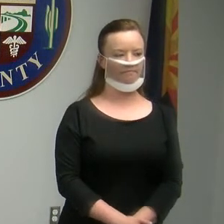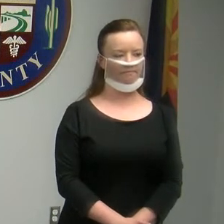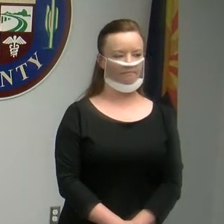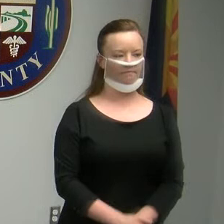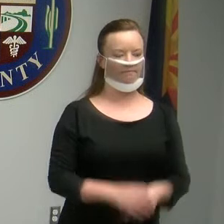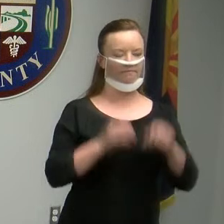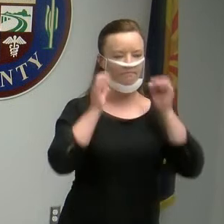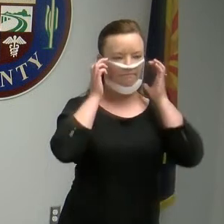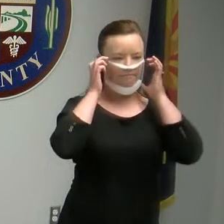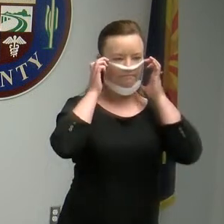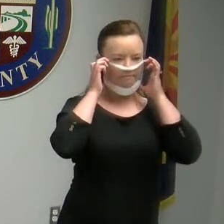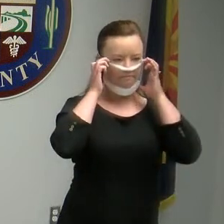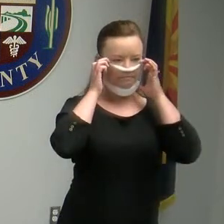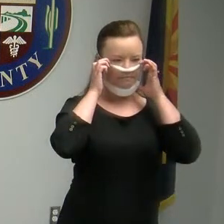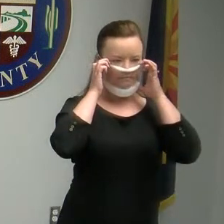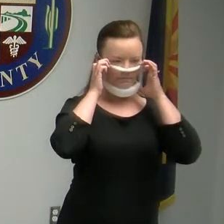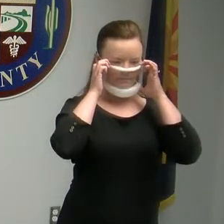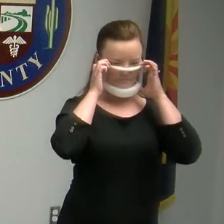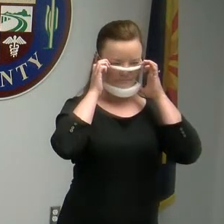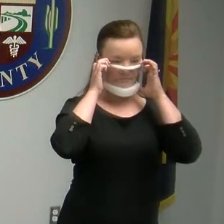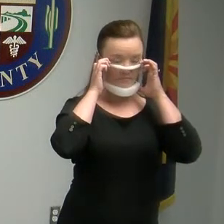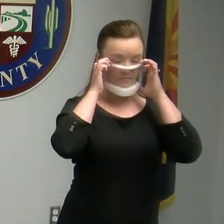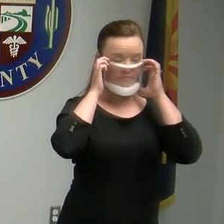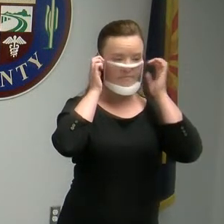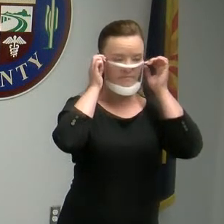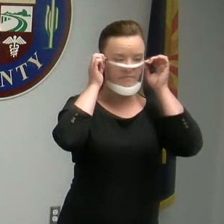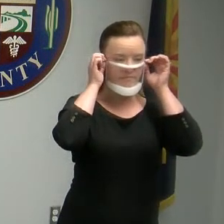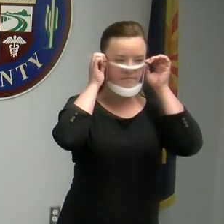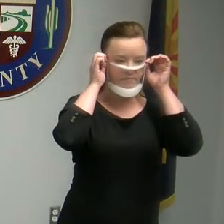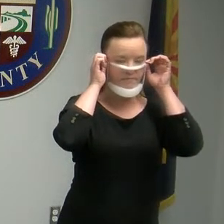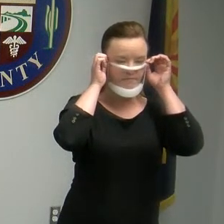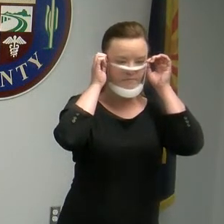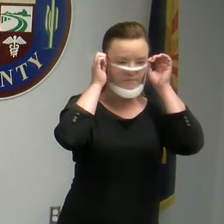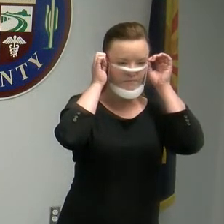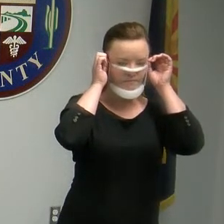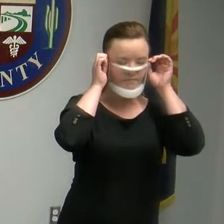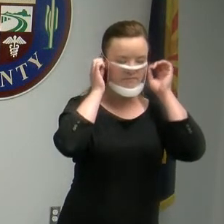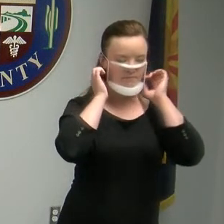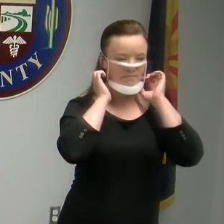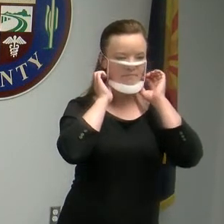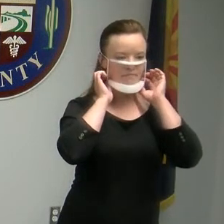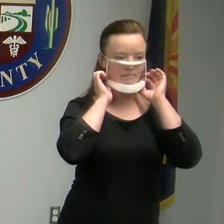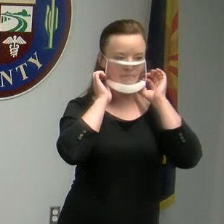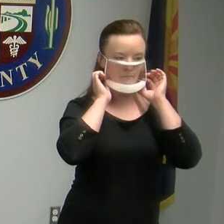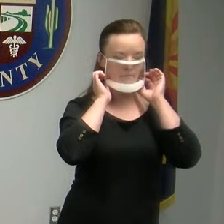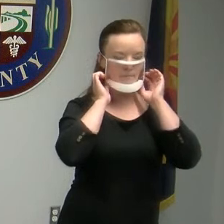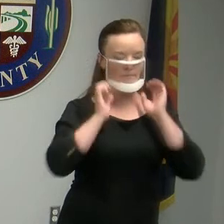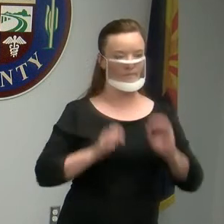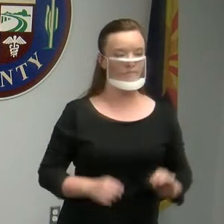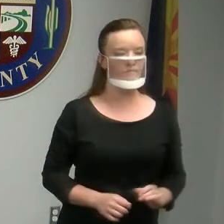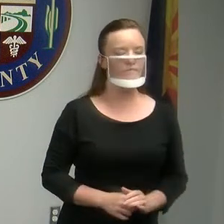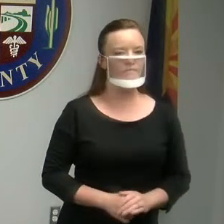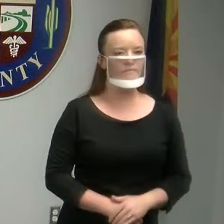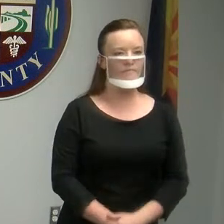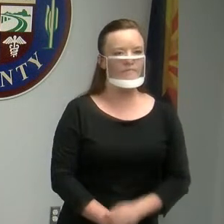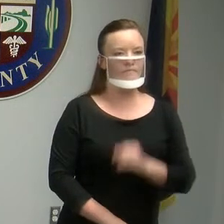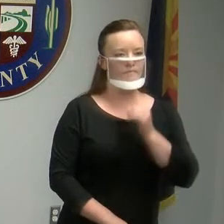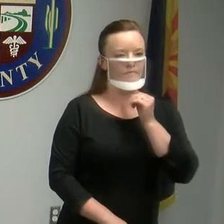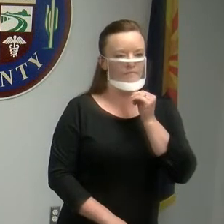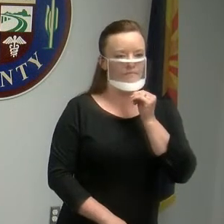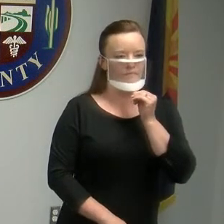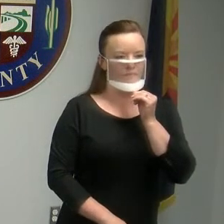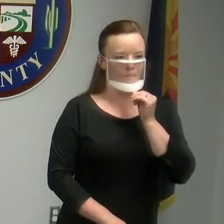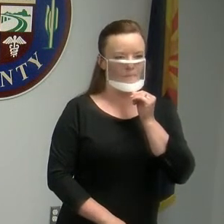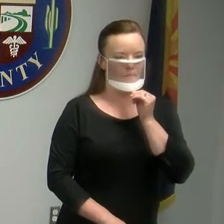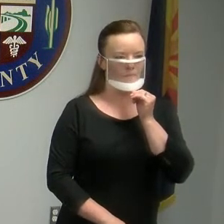más tiempo en reportarse esa información a salud pública al condado Maricopa. También la curva epidemiológica nos ayuda, pero hay cosas que